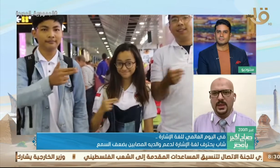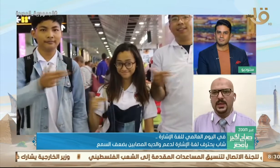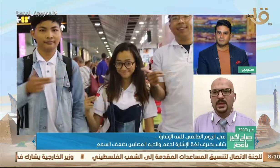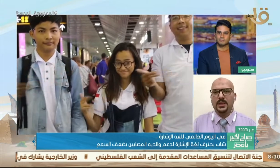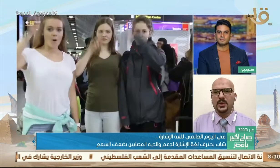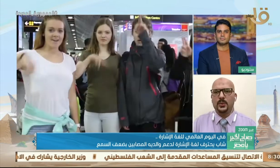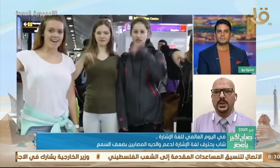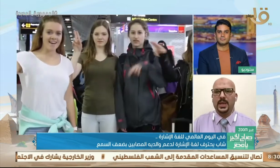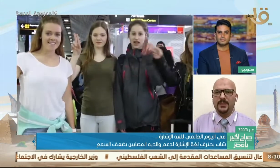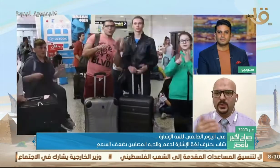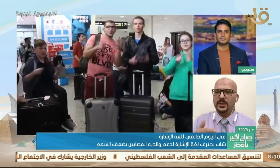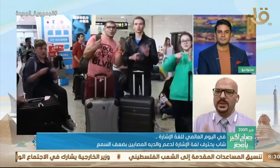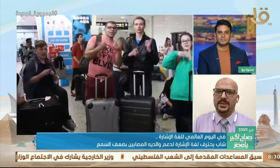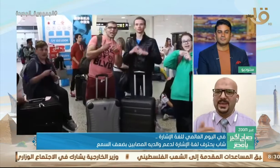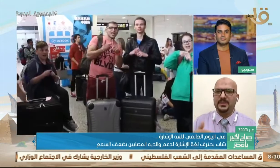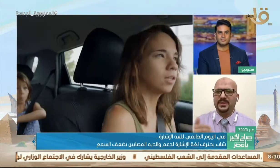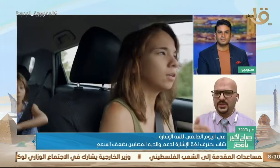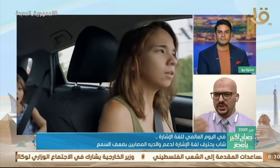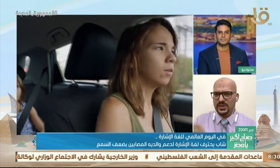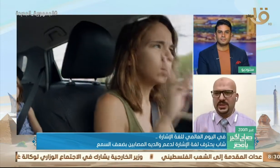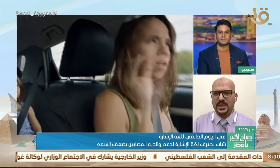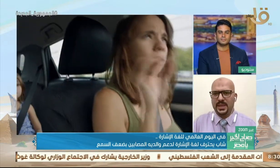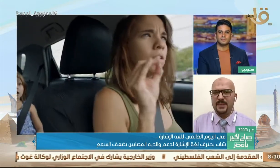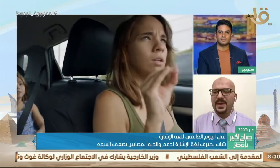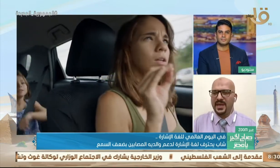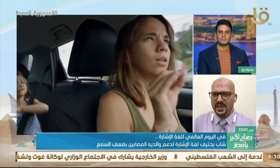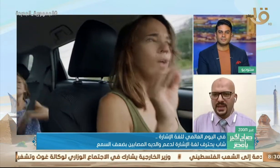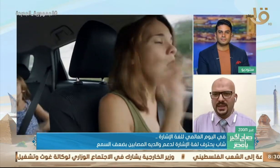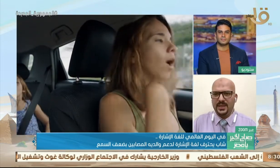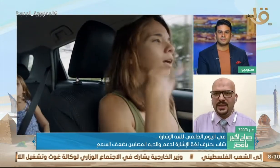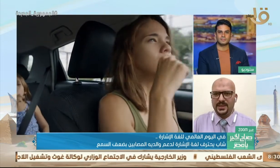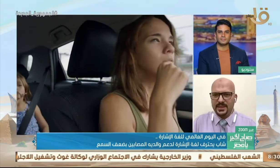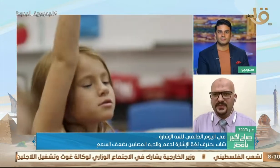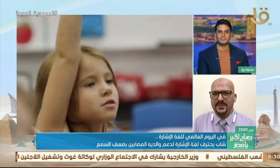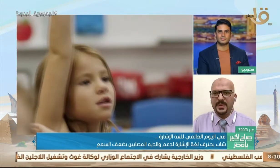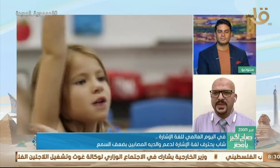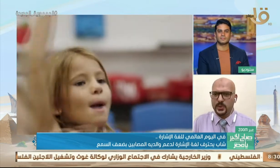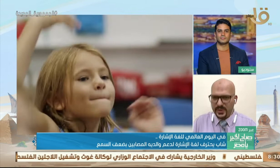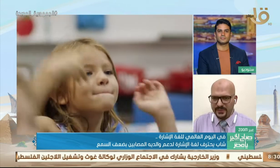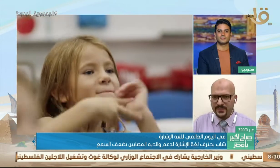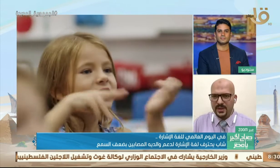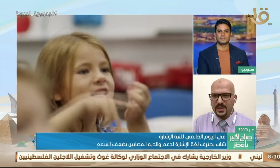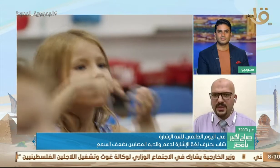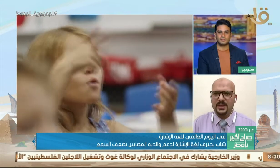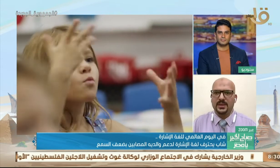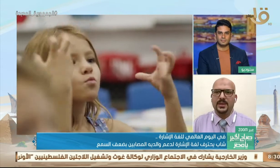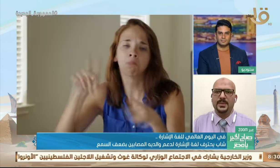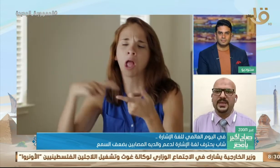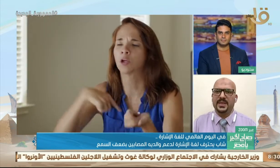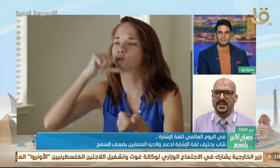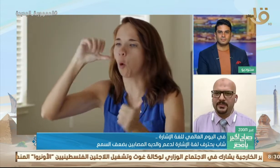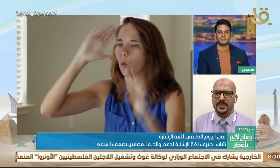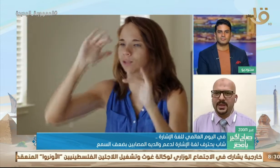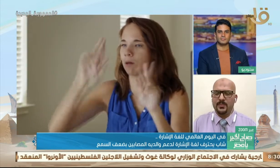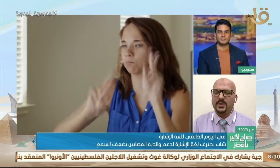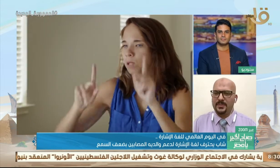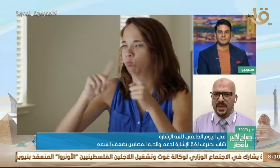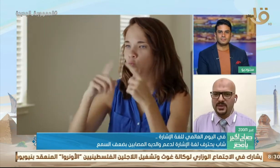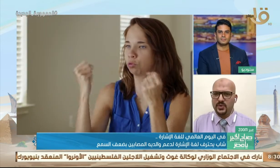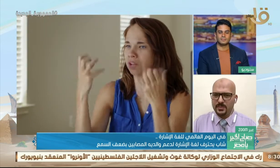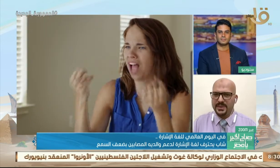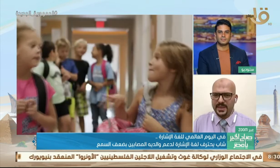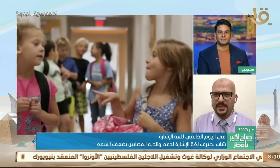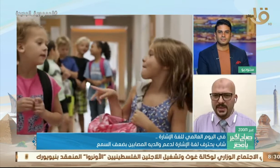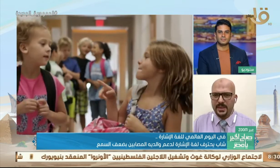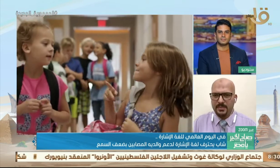محافظة، والحمد لله تم تدشين جمعية جديدة في بني سويف بتخدم